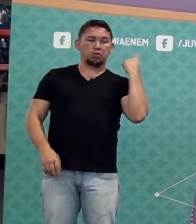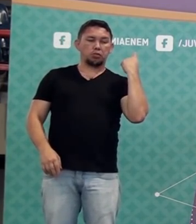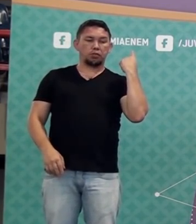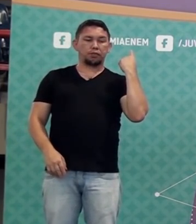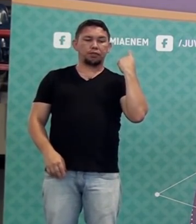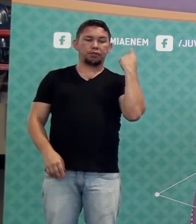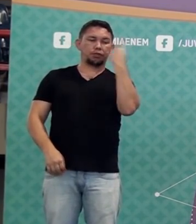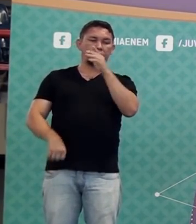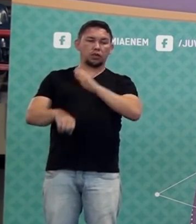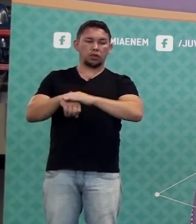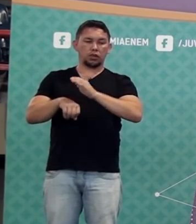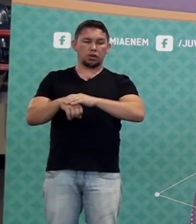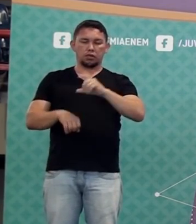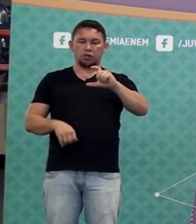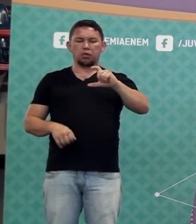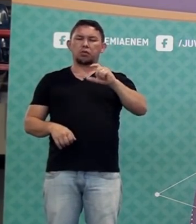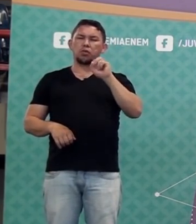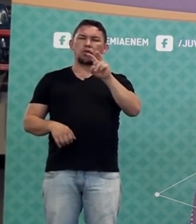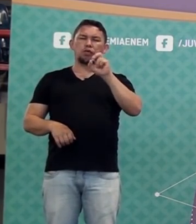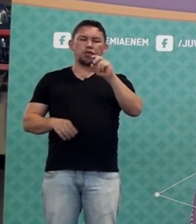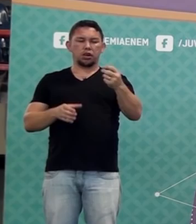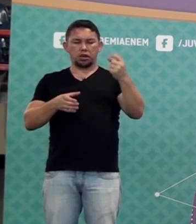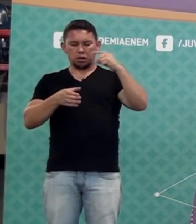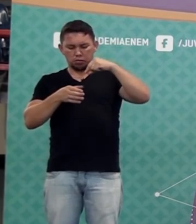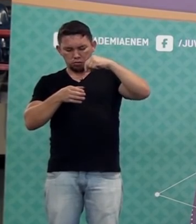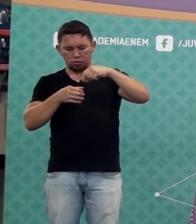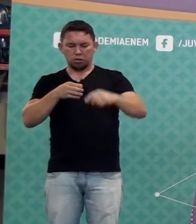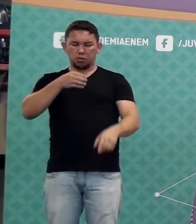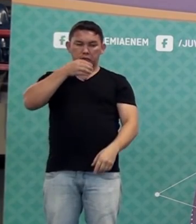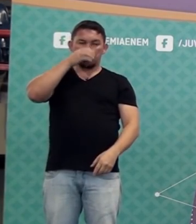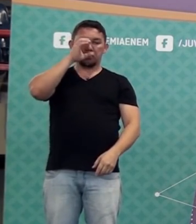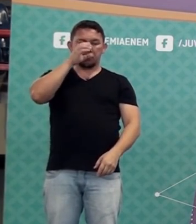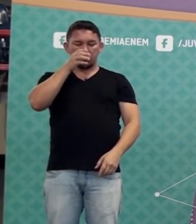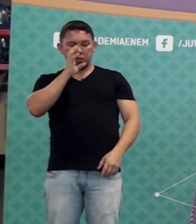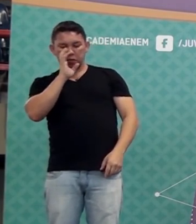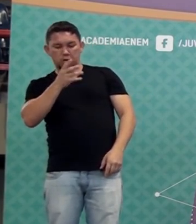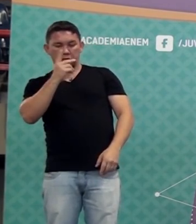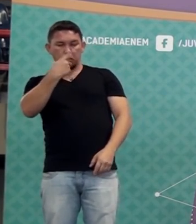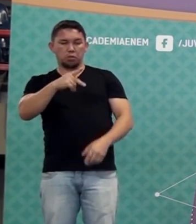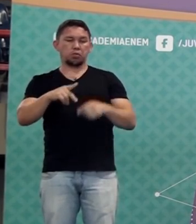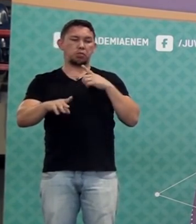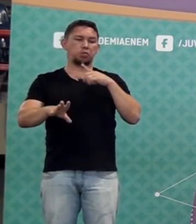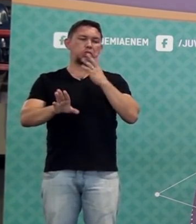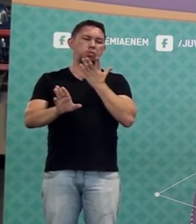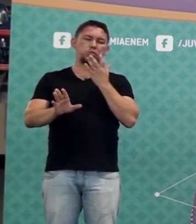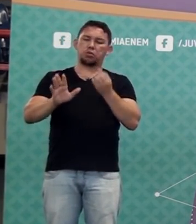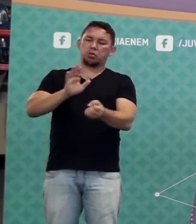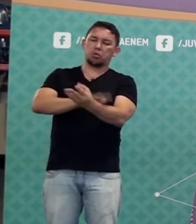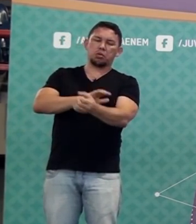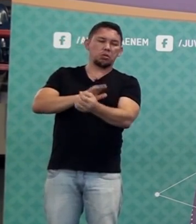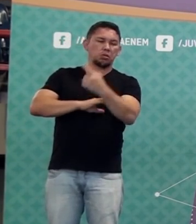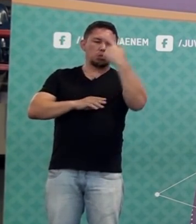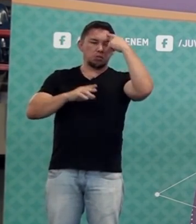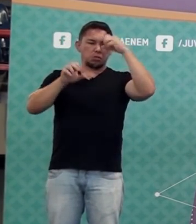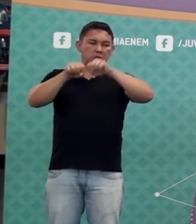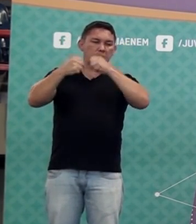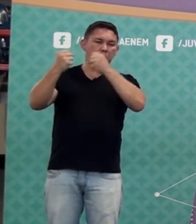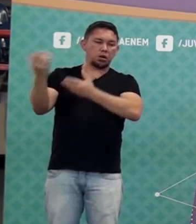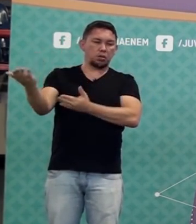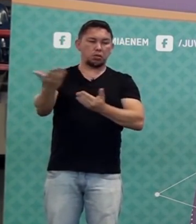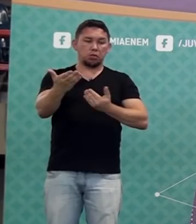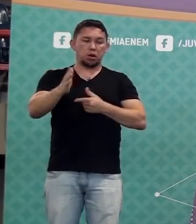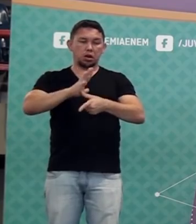foi obrigado a beber cicuta, obrigado a beber veneno, acusado de corromper a juventude. Antes da